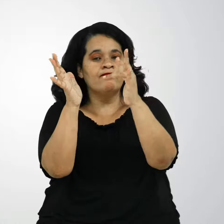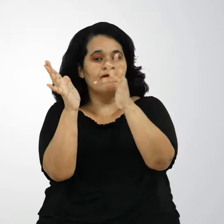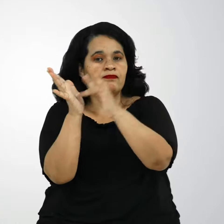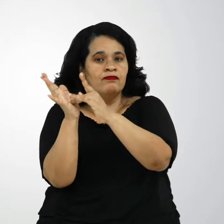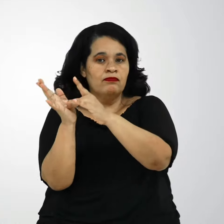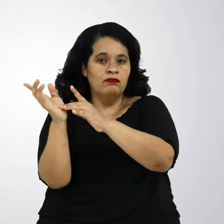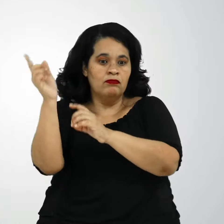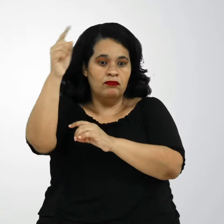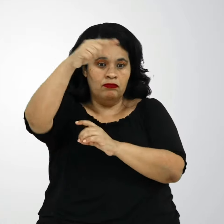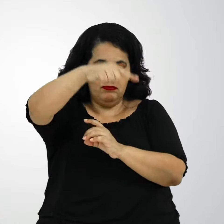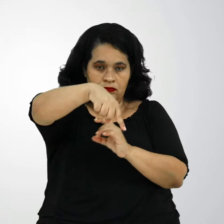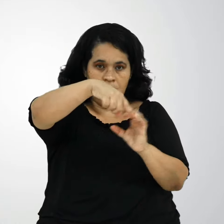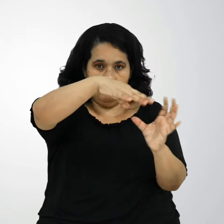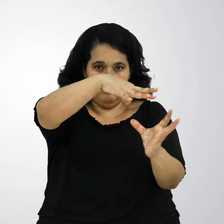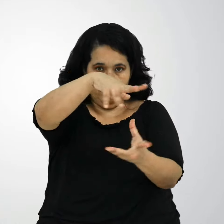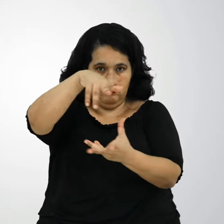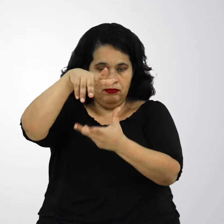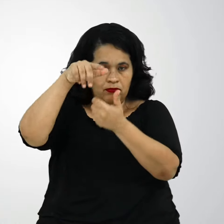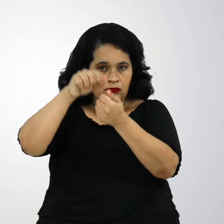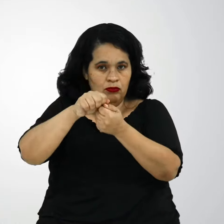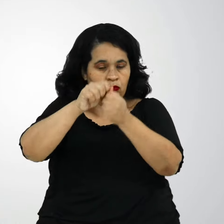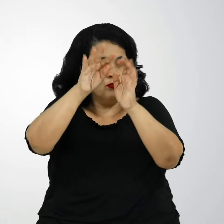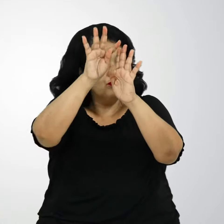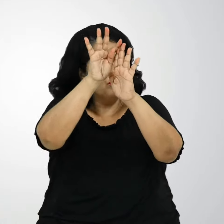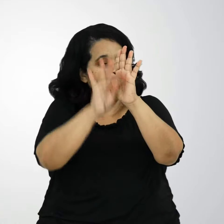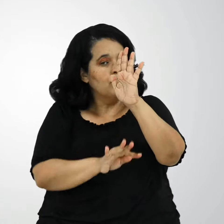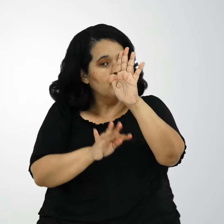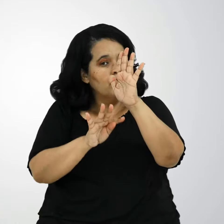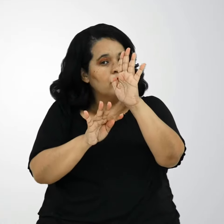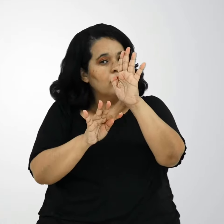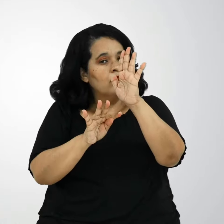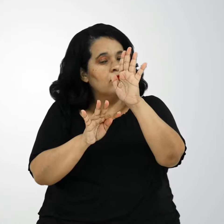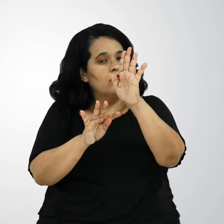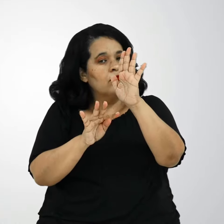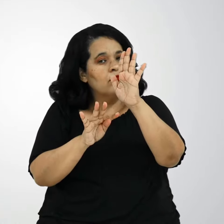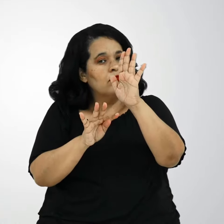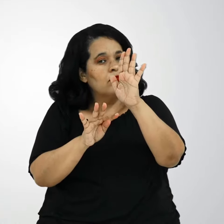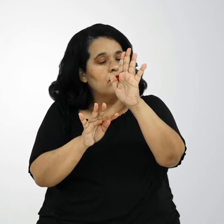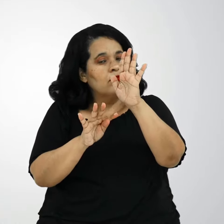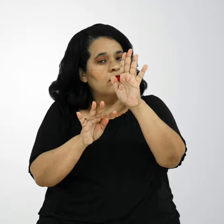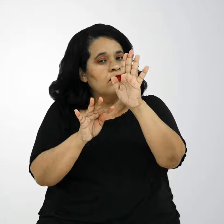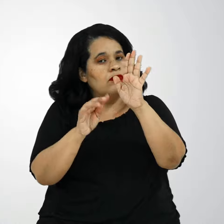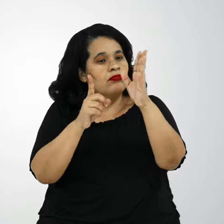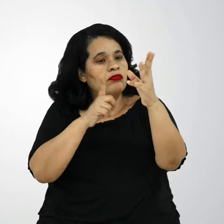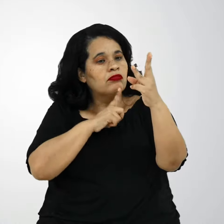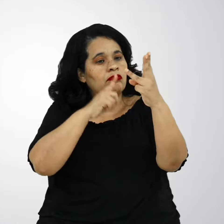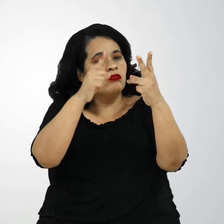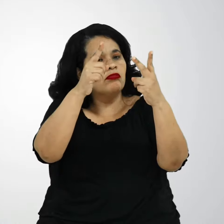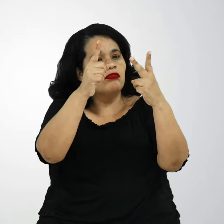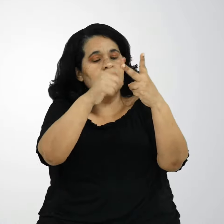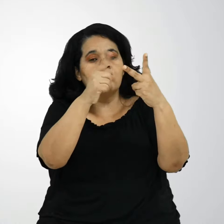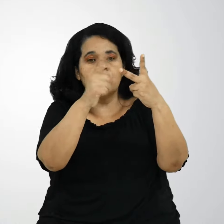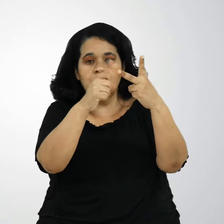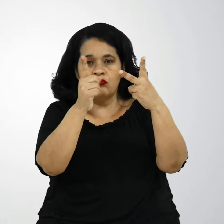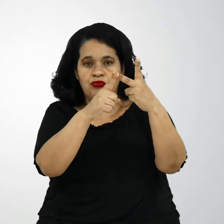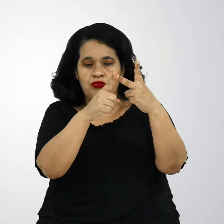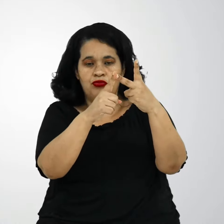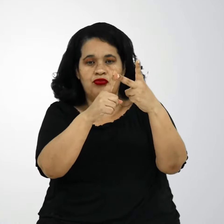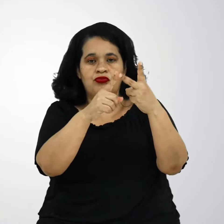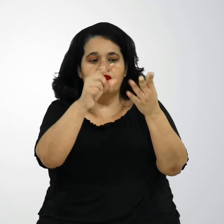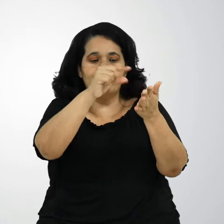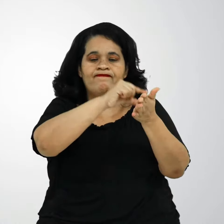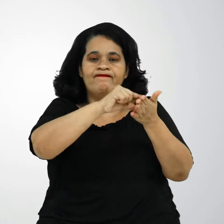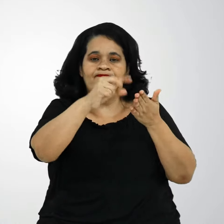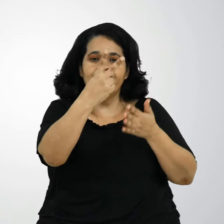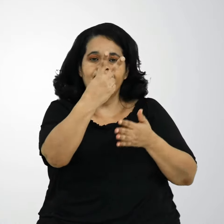terra, né? E aí diz o texto que depois desse segundo período, esse ungido seria cortado, o versículo